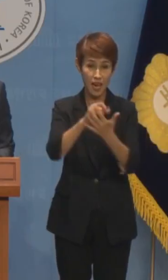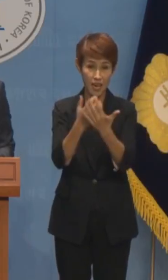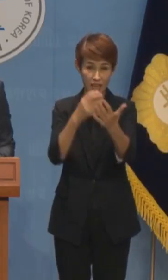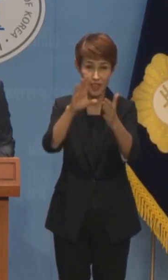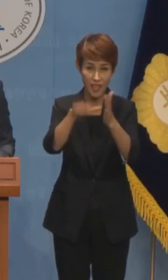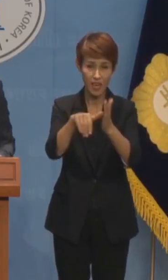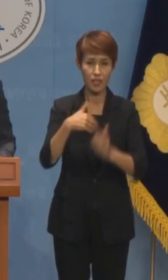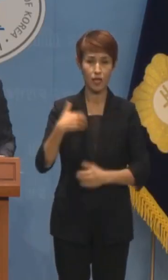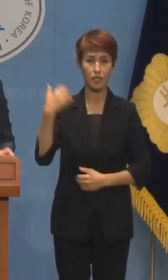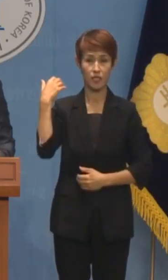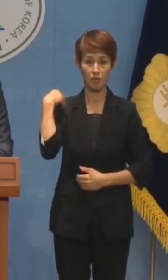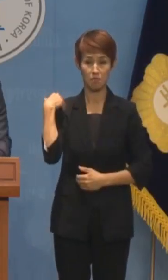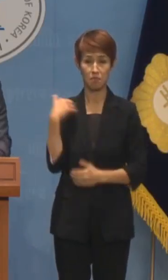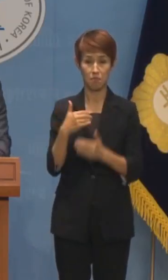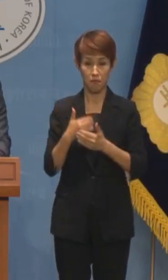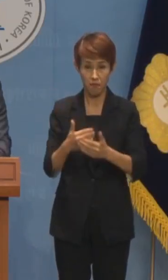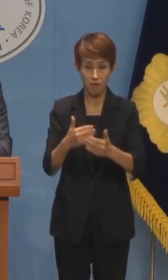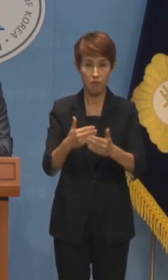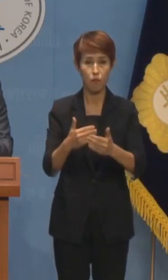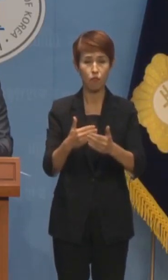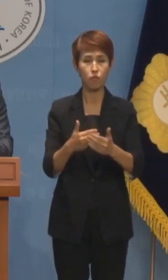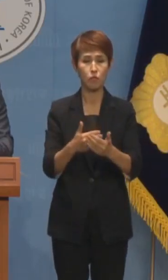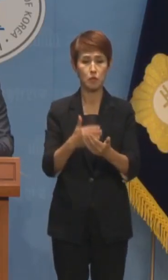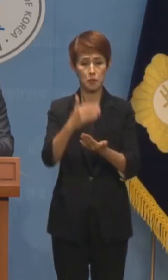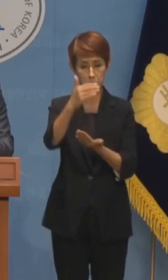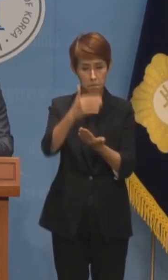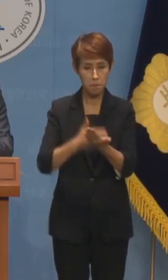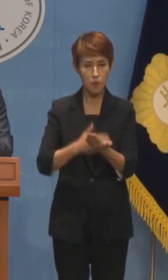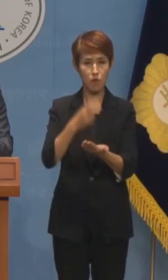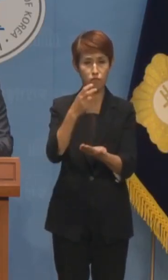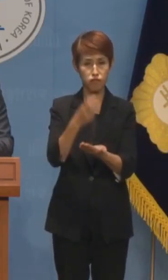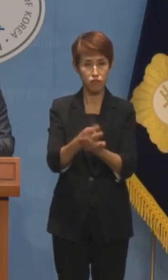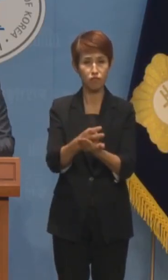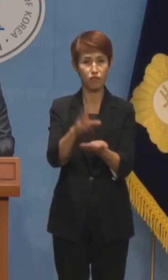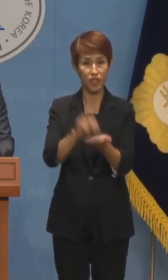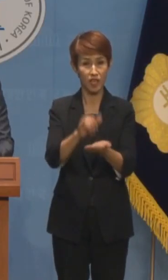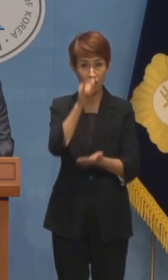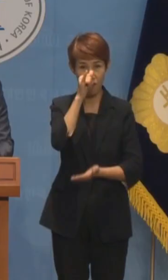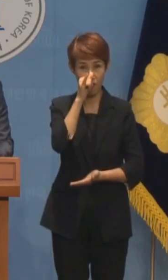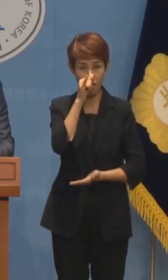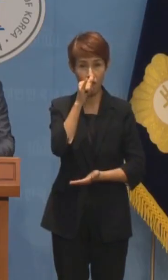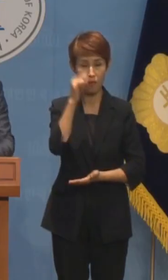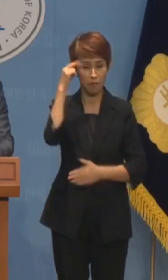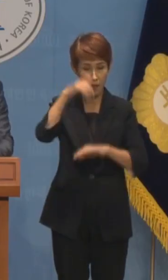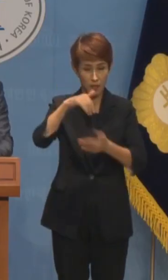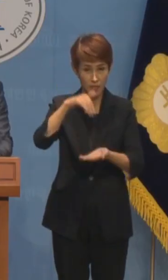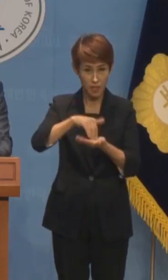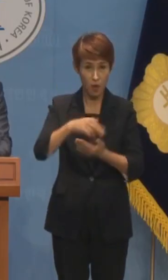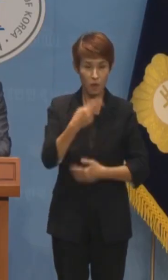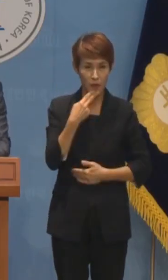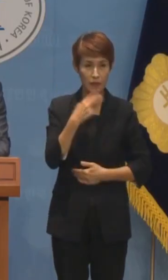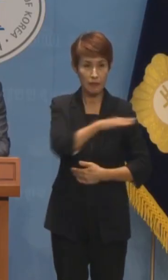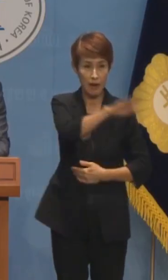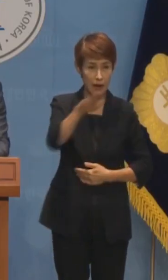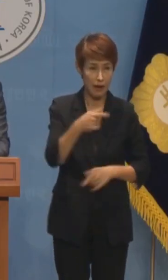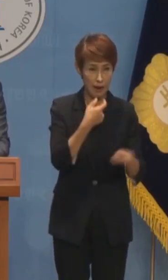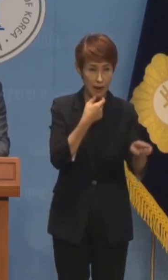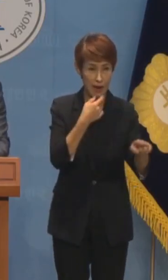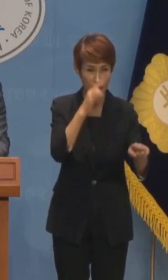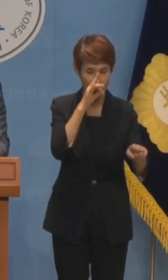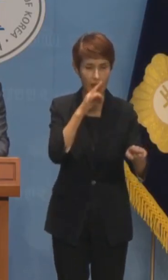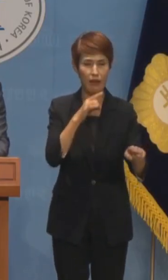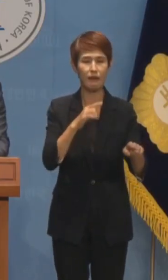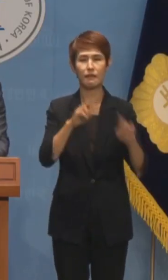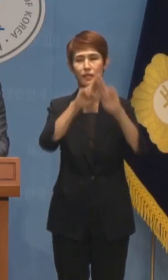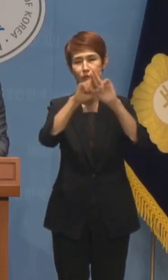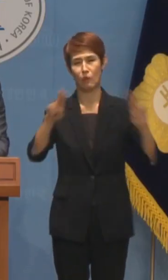여부나 절차의 위법성은 반성하지 않고 오직 여론의 반응이 격하니 철회한다는 입장만